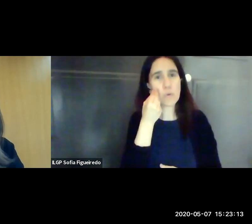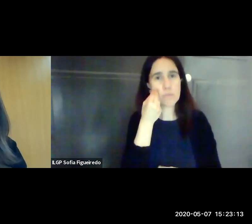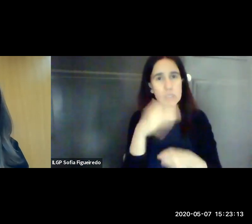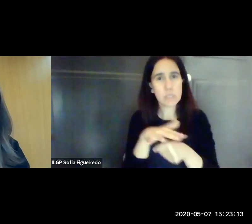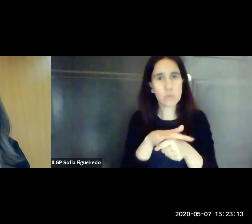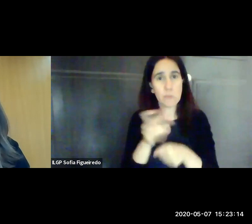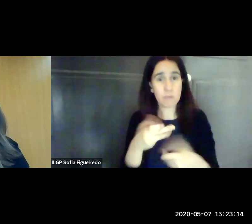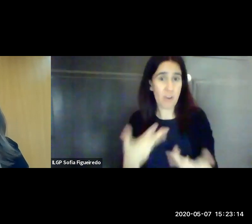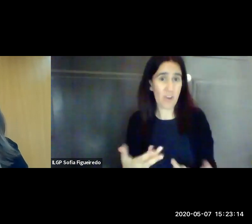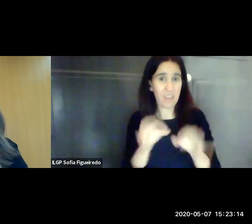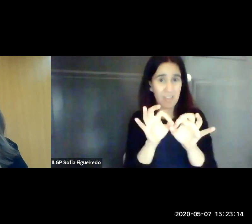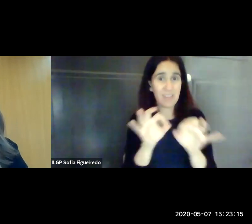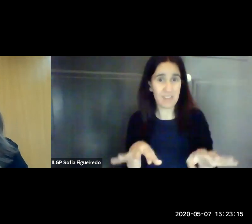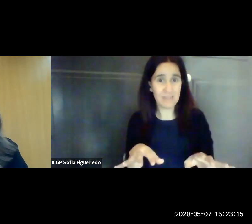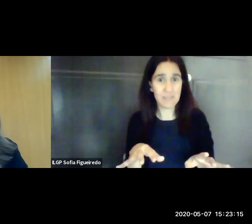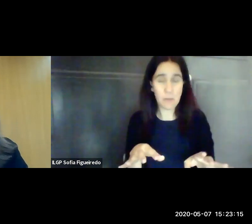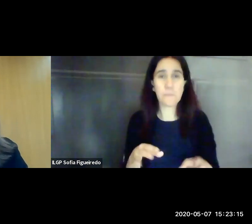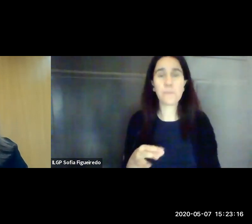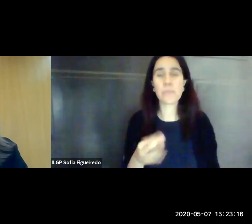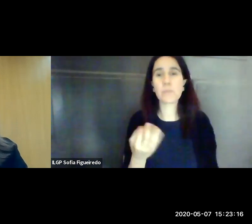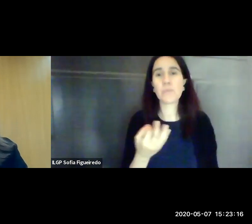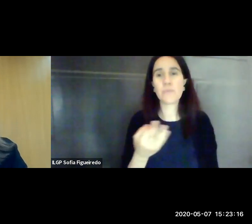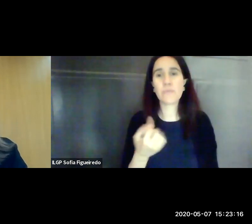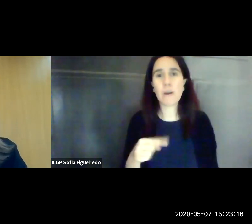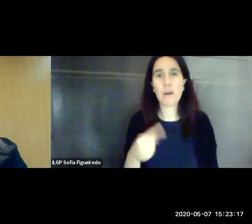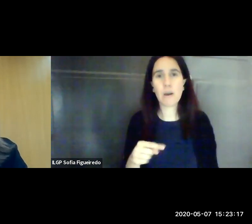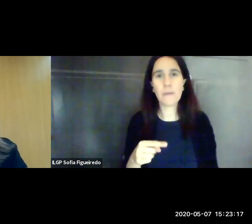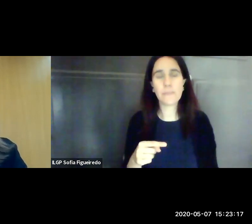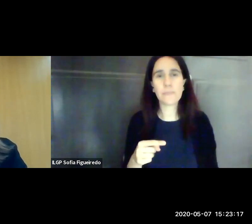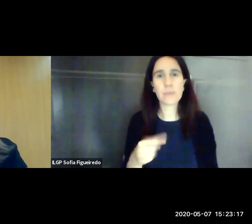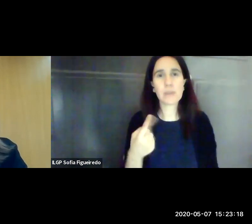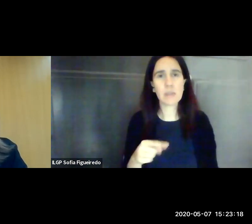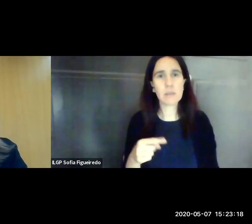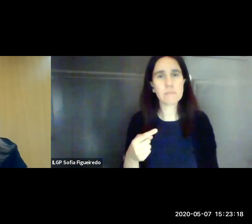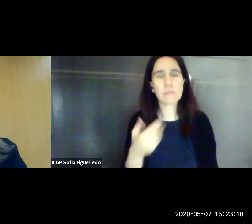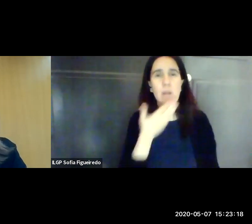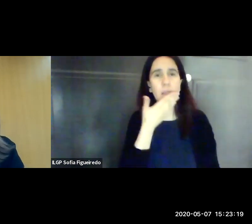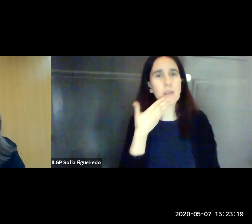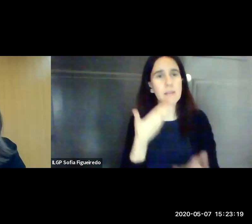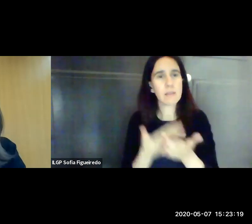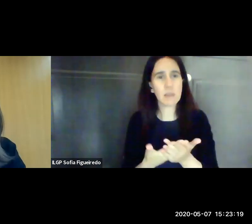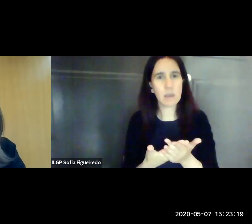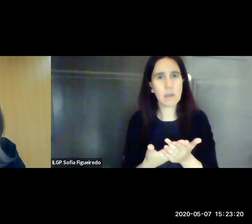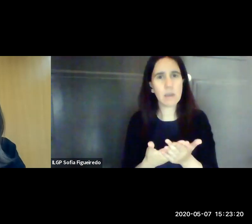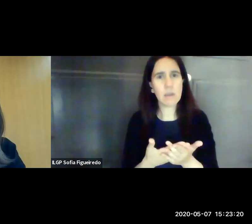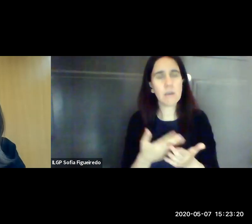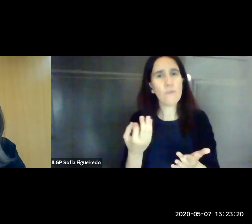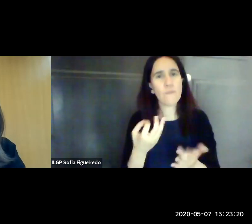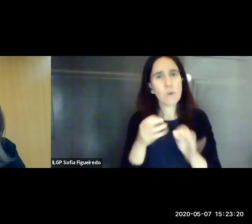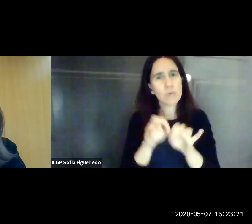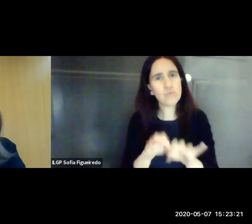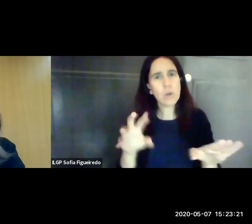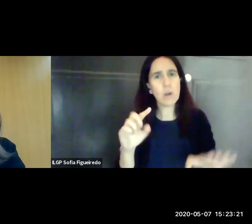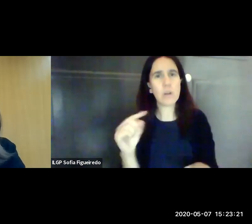nós estamos agora e, portanto, há muitos suportes que foram disseminados e que todos nós